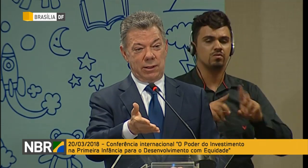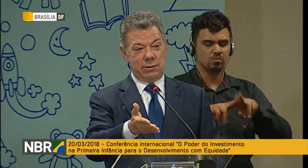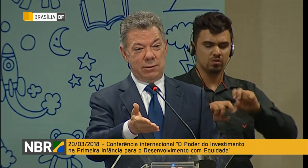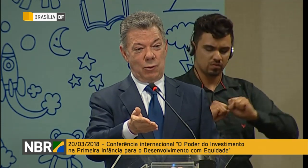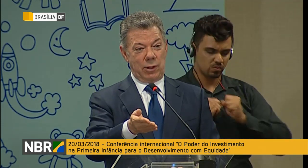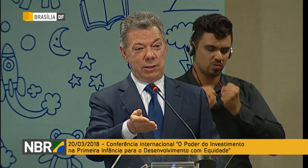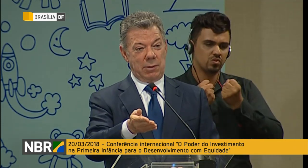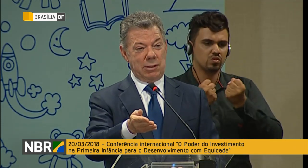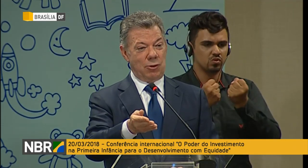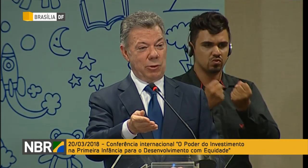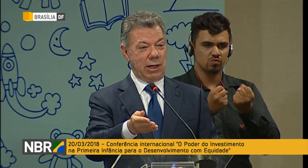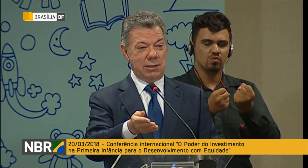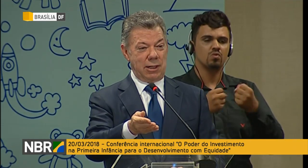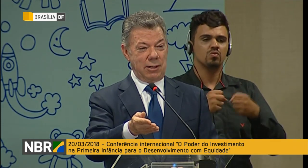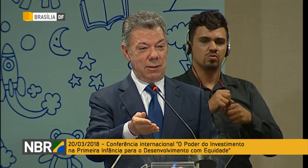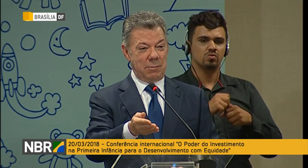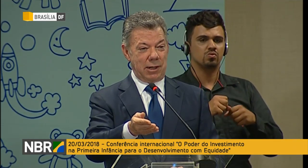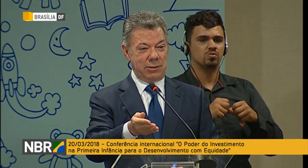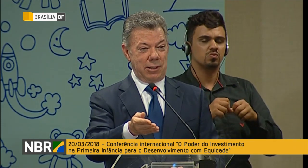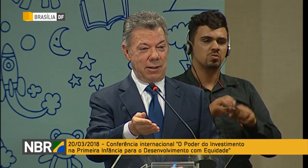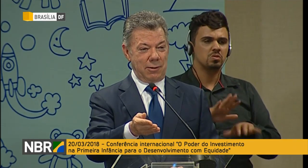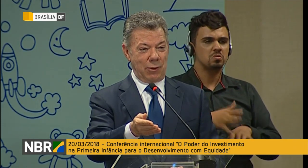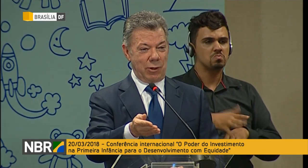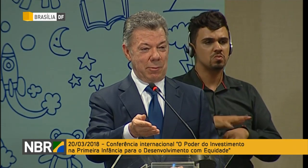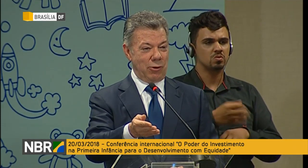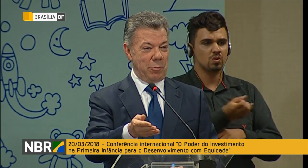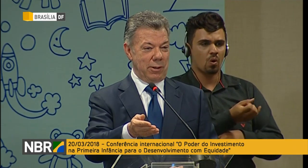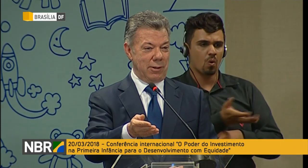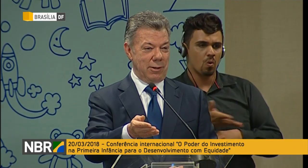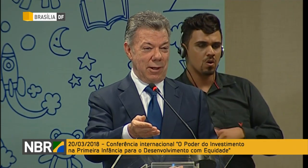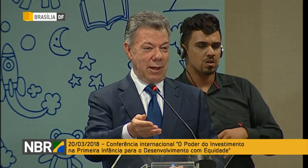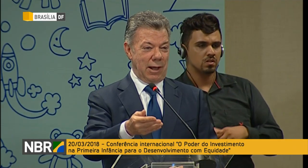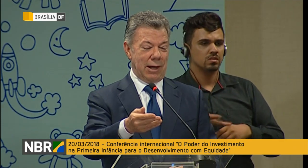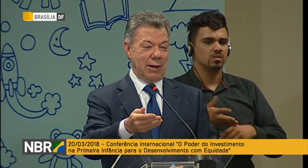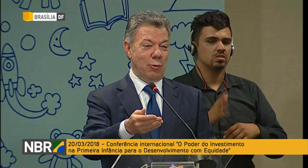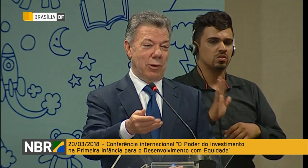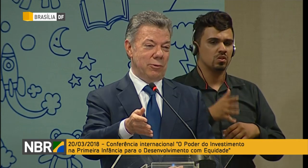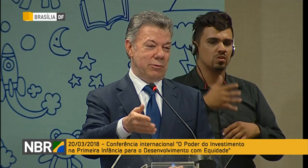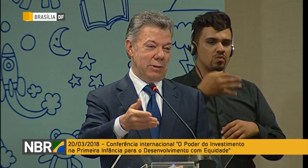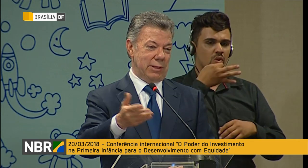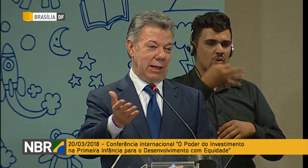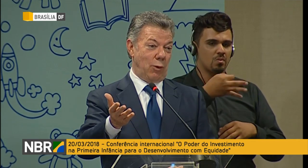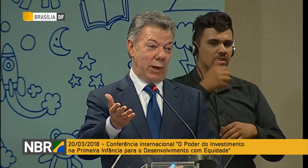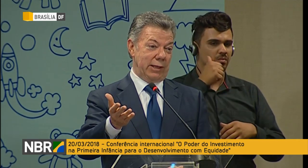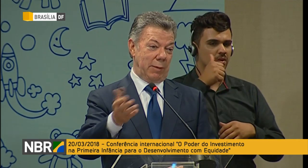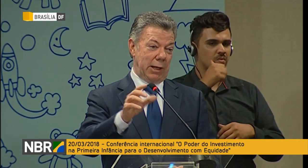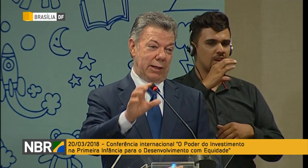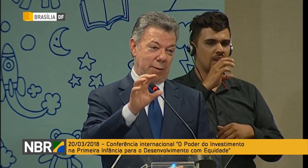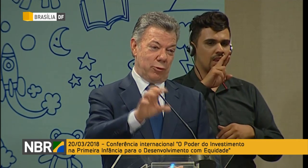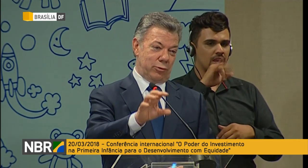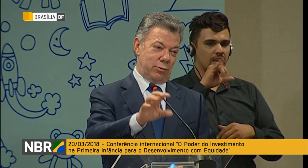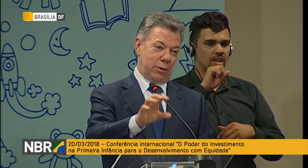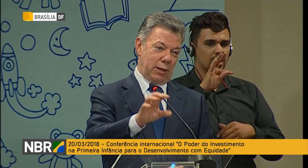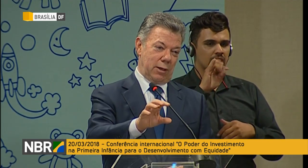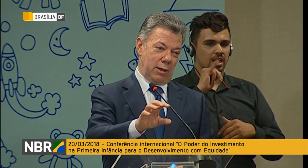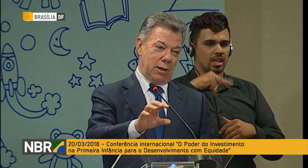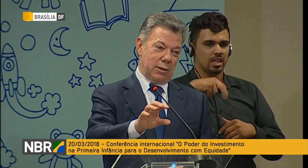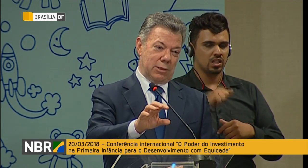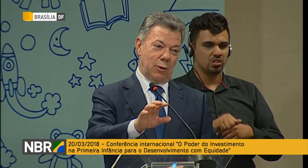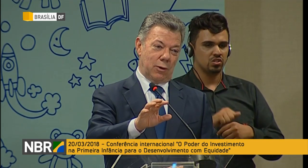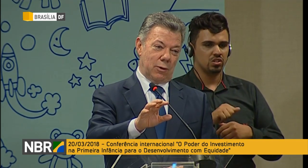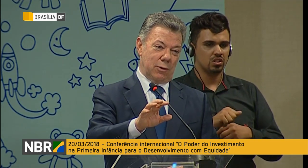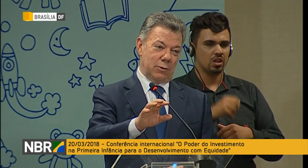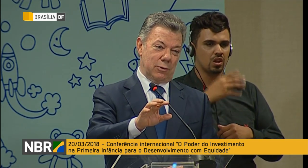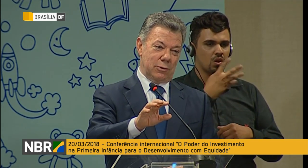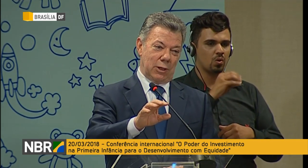grande, enorme, de quantas, como foi comentado pela Cristina, não sei o nome, cerca de 40